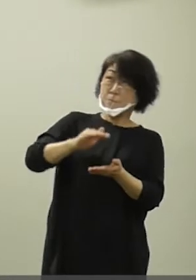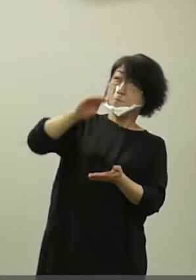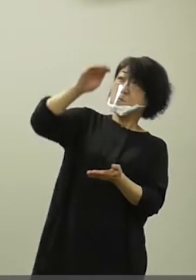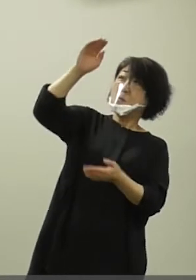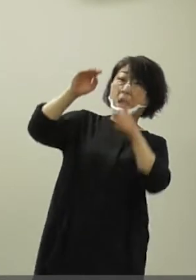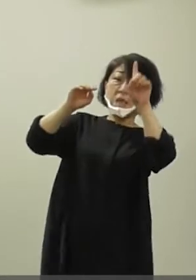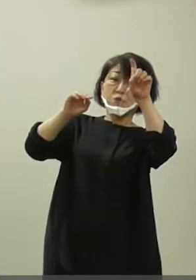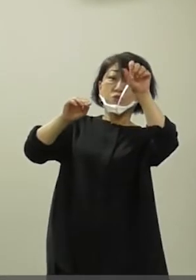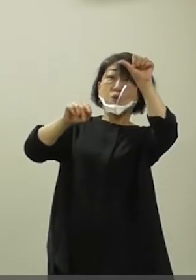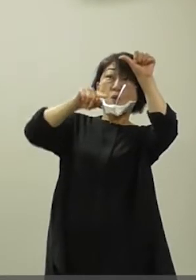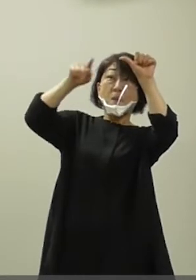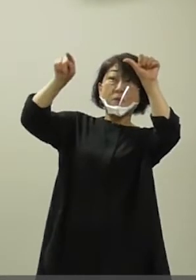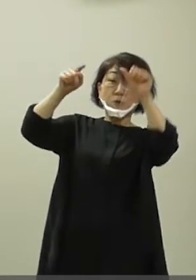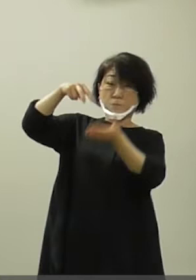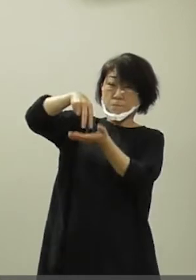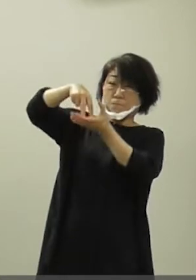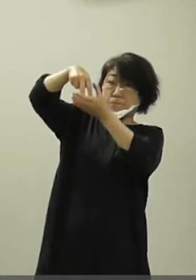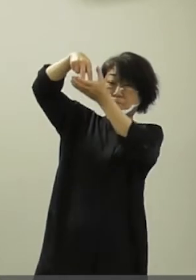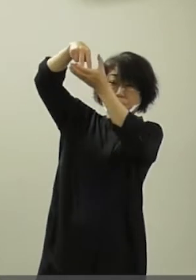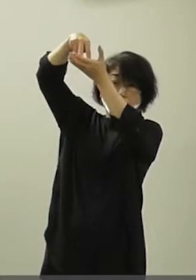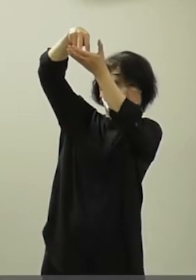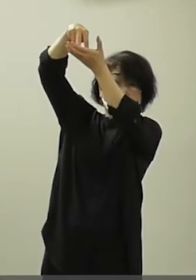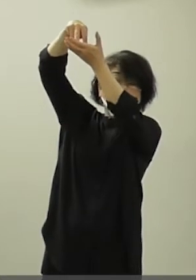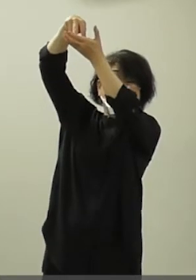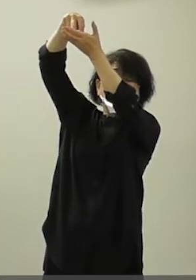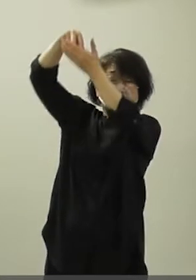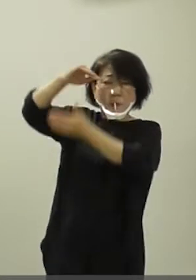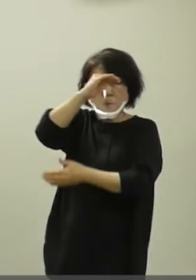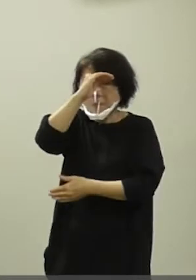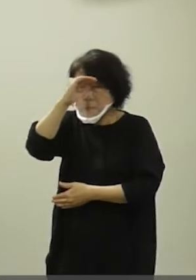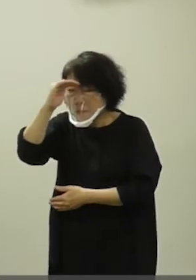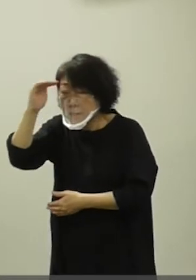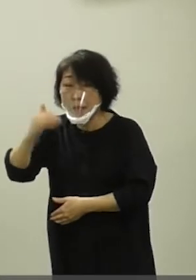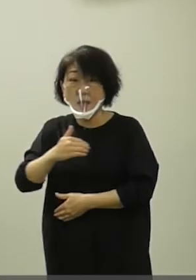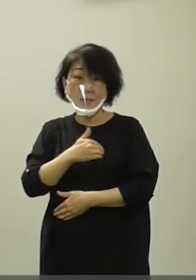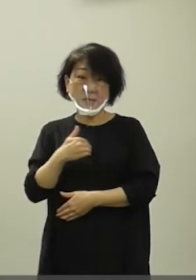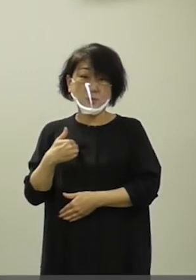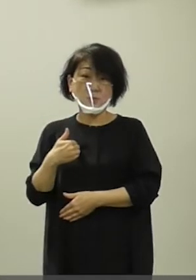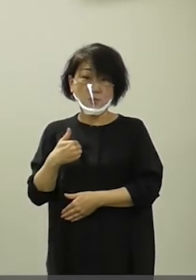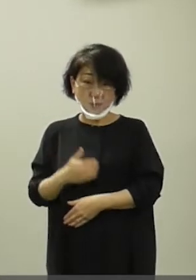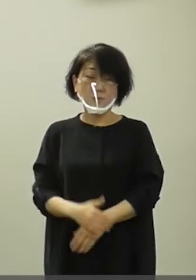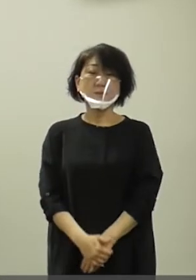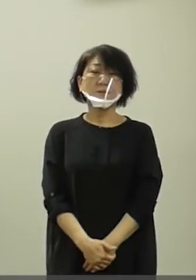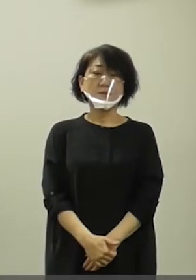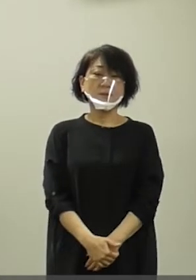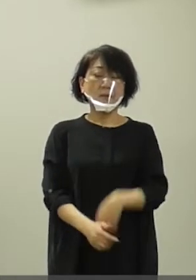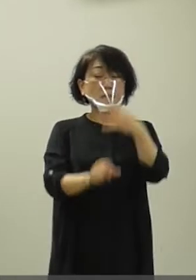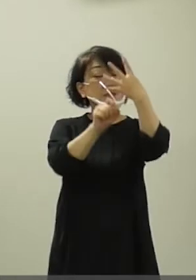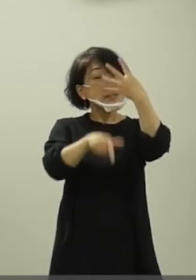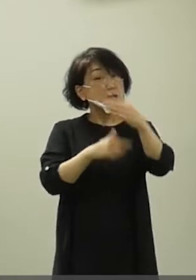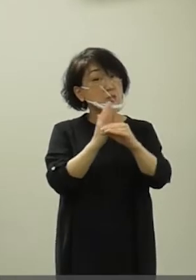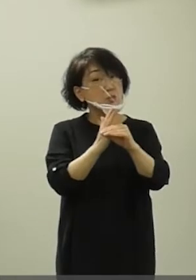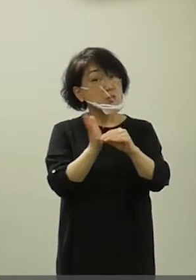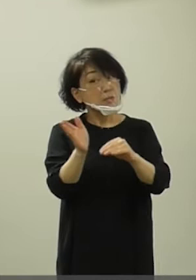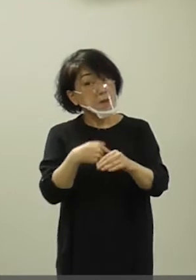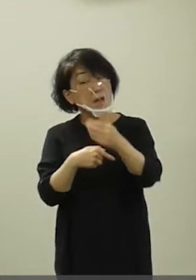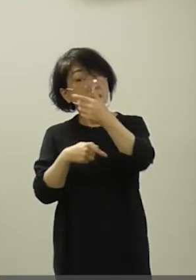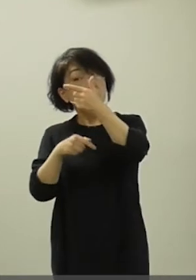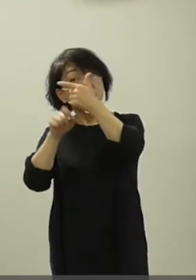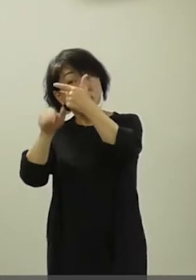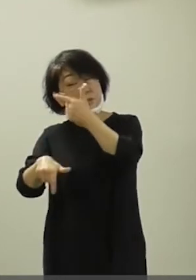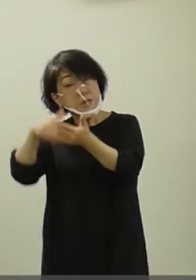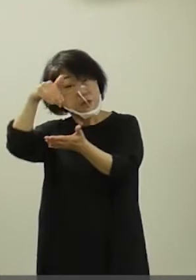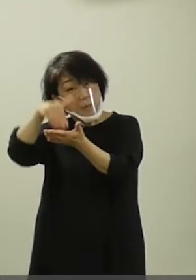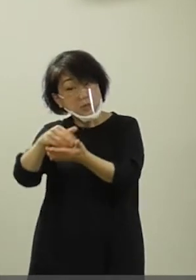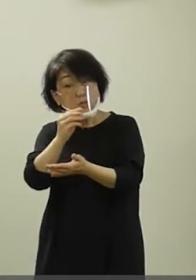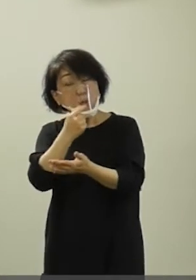からの考えということで須磨城本丸二の丸等で行います4月中旬から6月末の